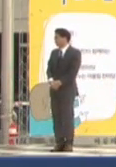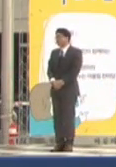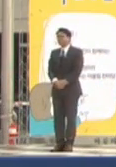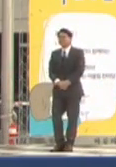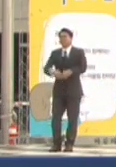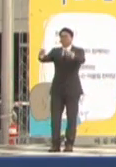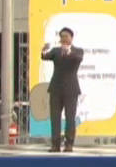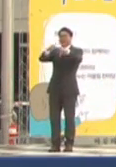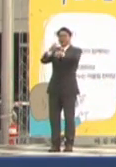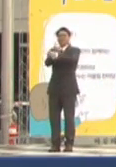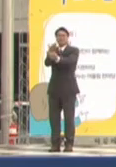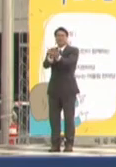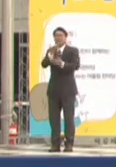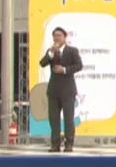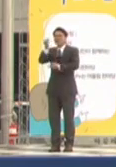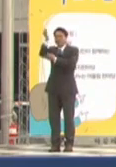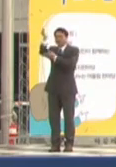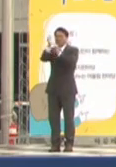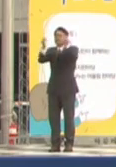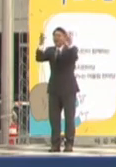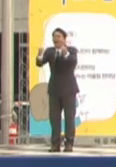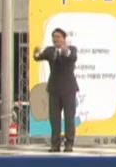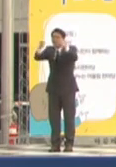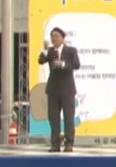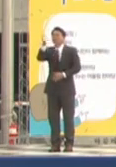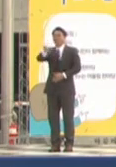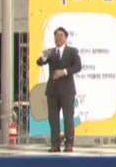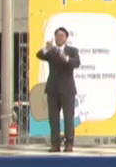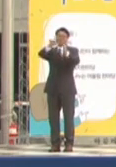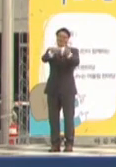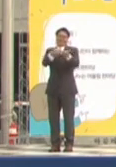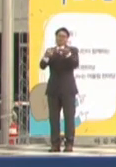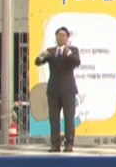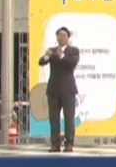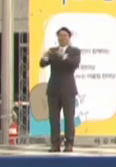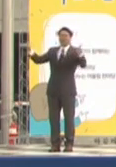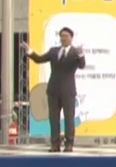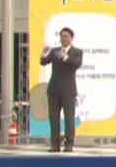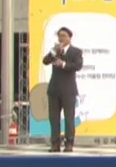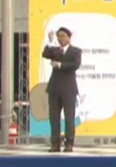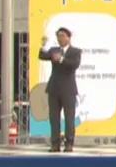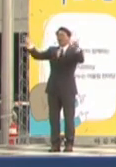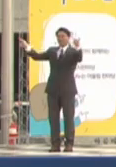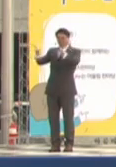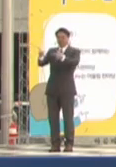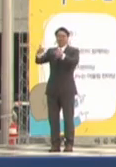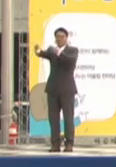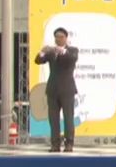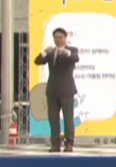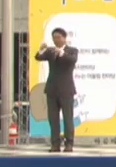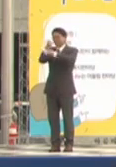양해의 말씀을 드리겠습니다. 축사를 해주실 분은 많은 분들이 참석하셨지만 시간 관계상 축사 순서는 이것으로 마침을 양해해 주시기